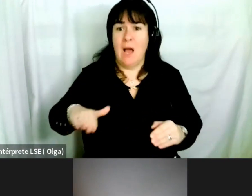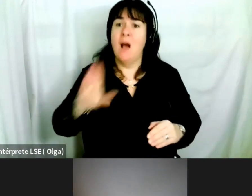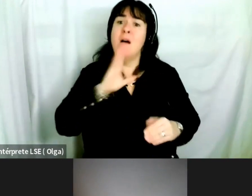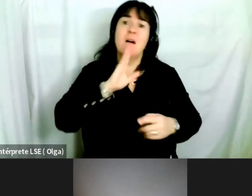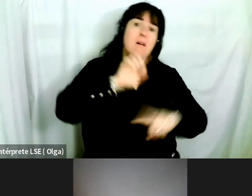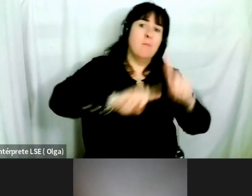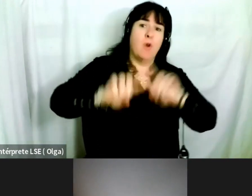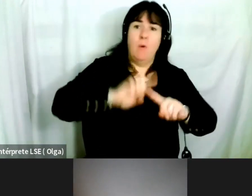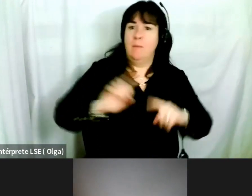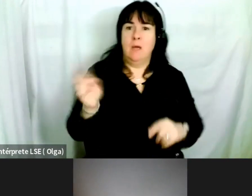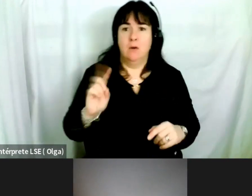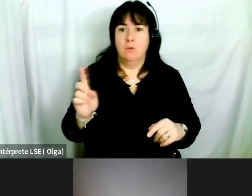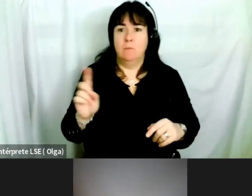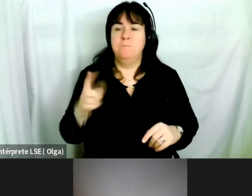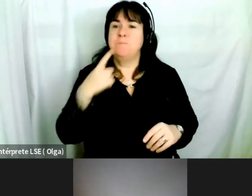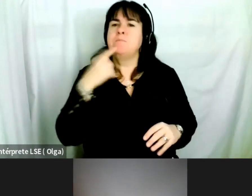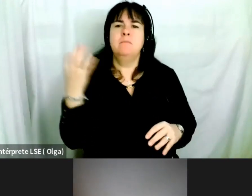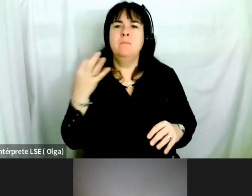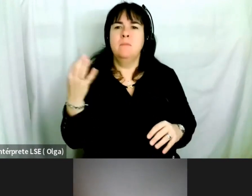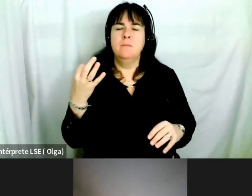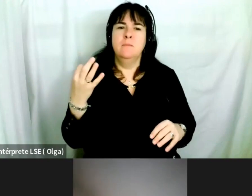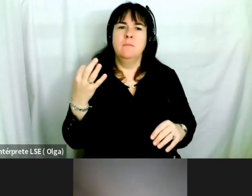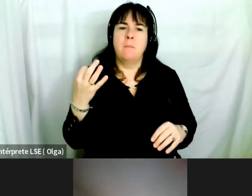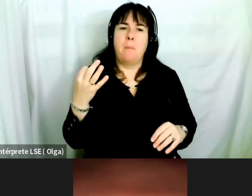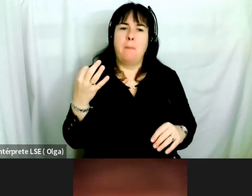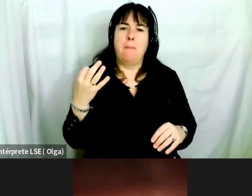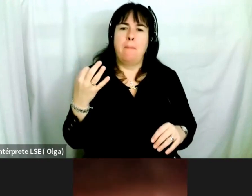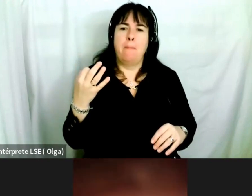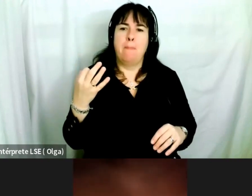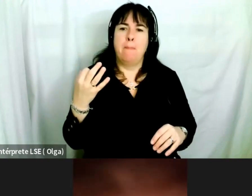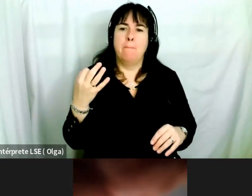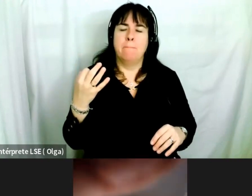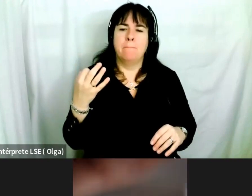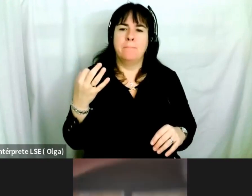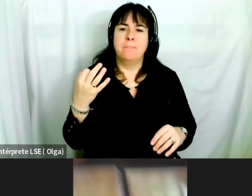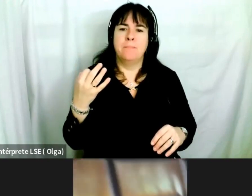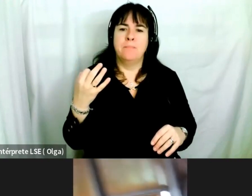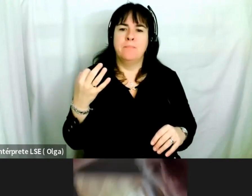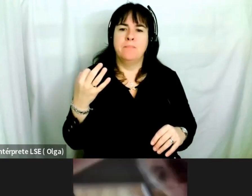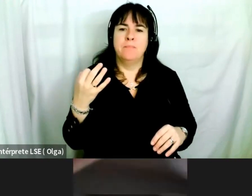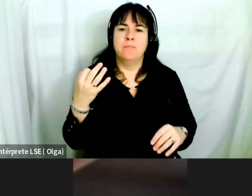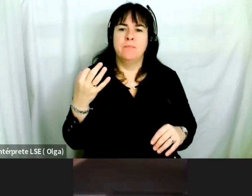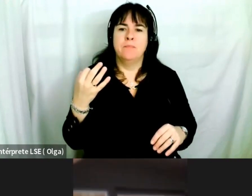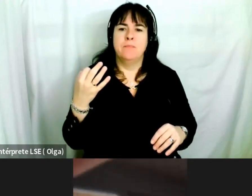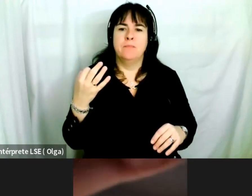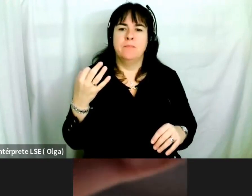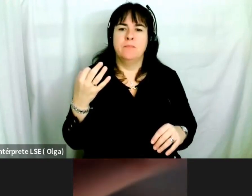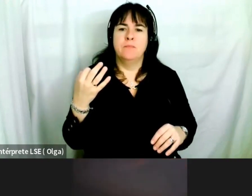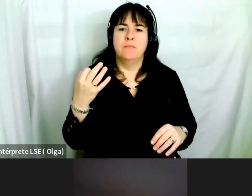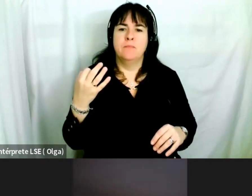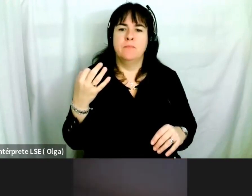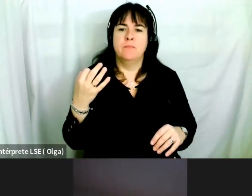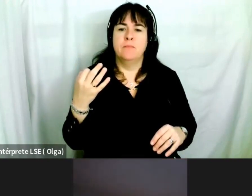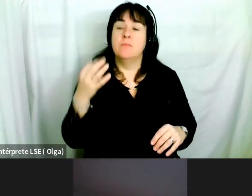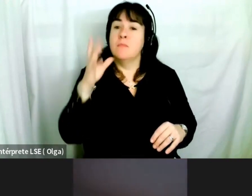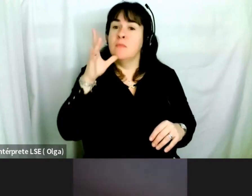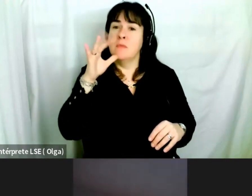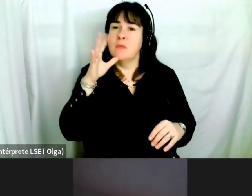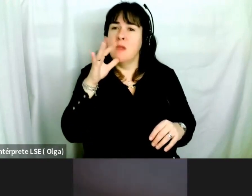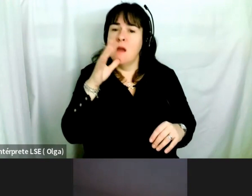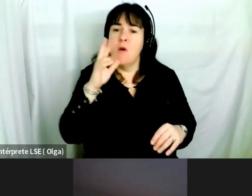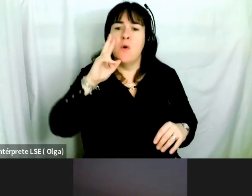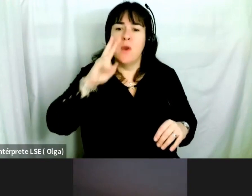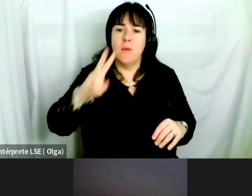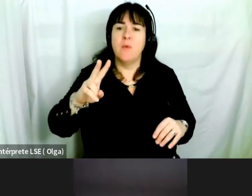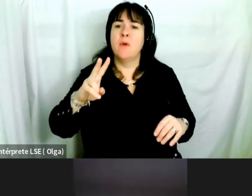Que en la evolución que está teniendo este tipo de una corriente que considera que no todos